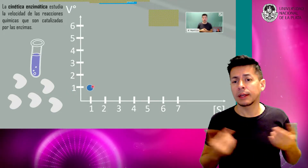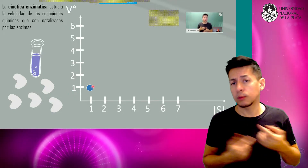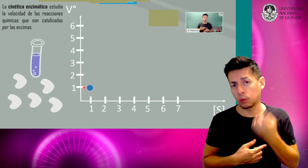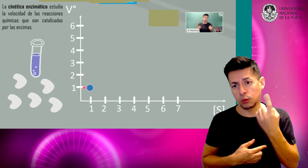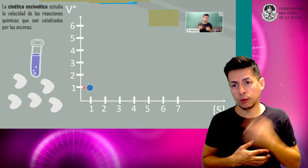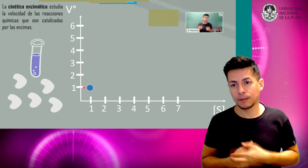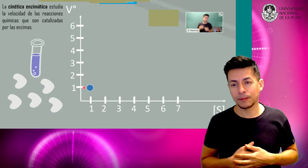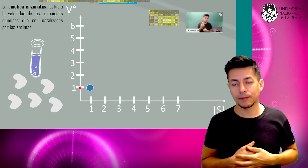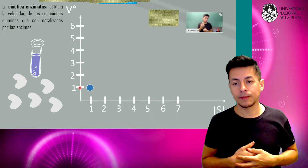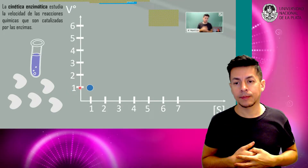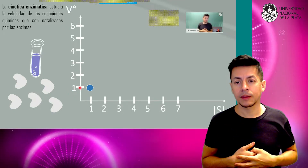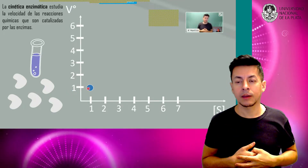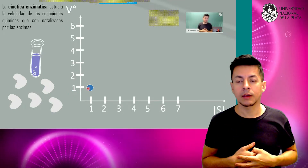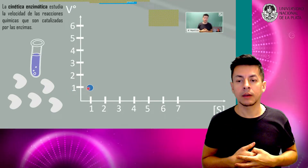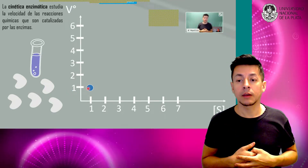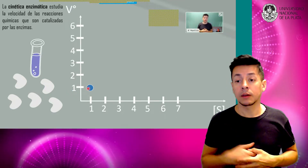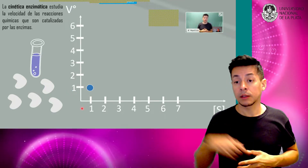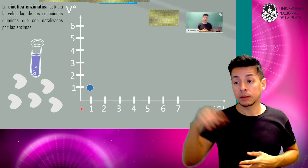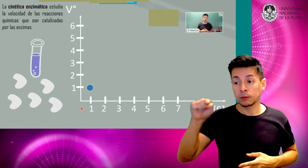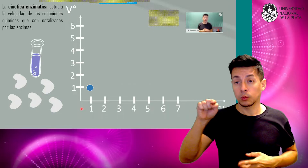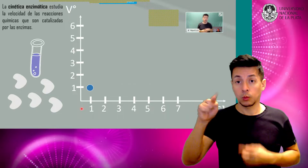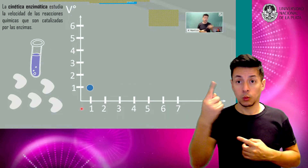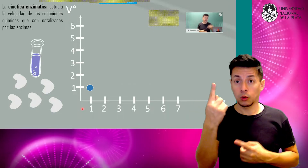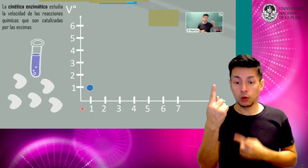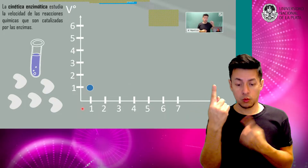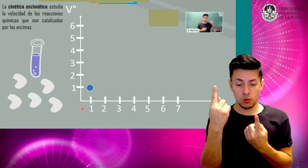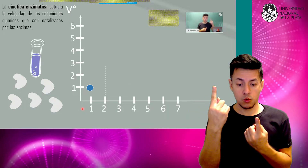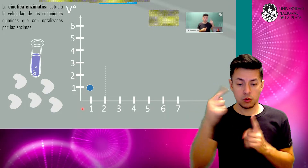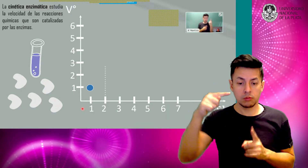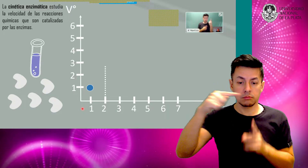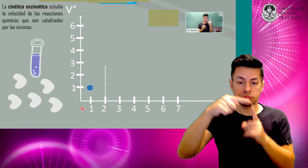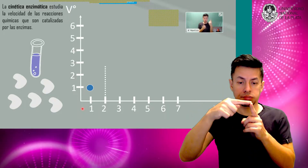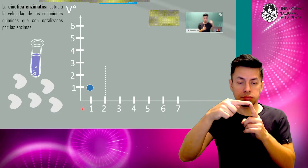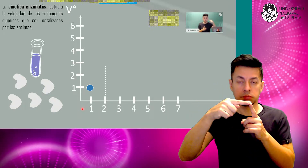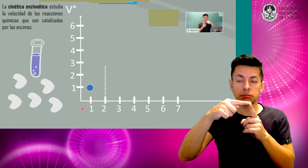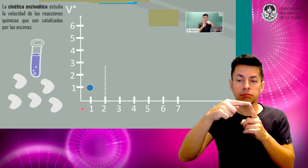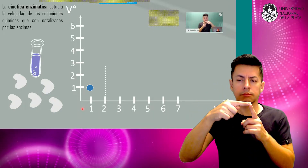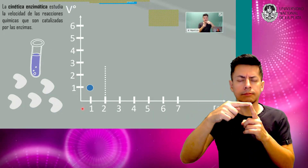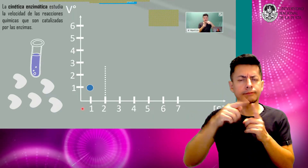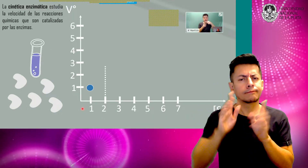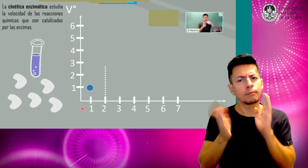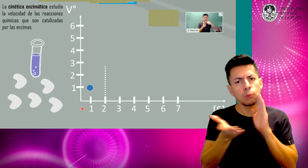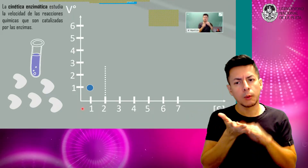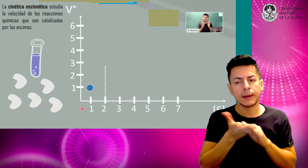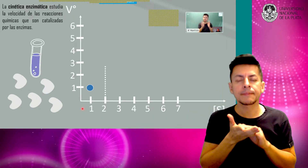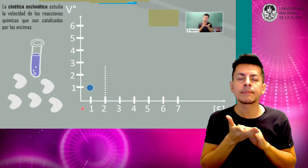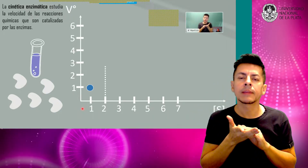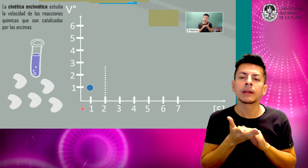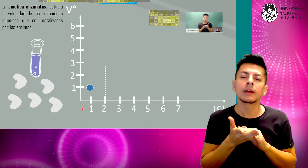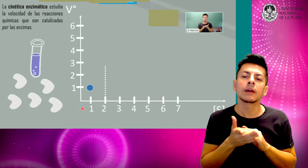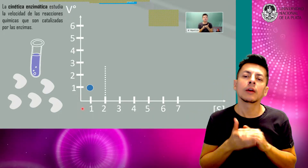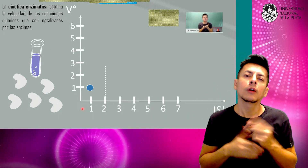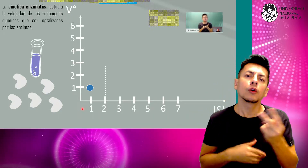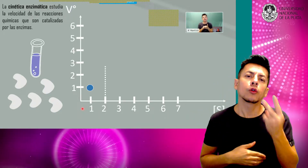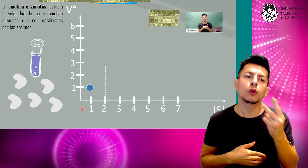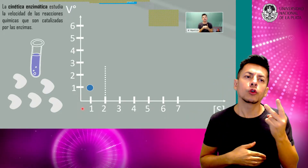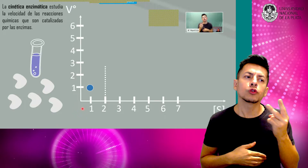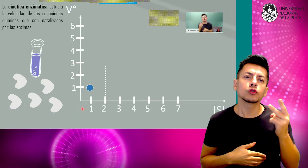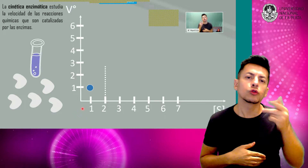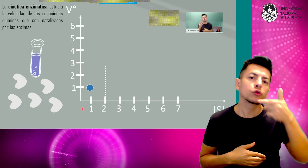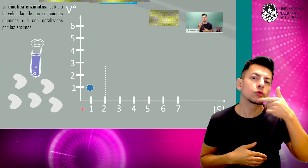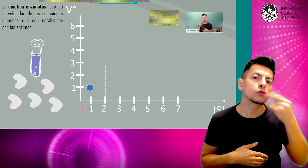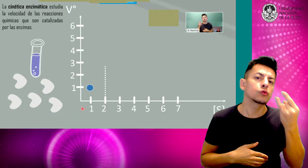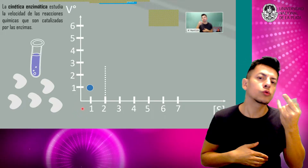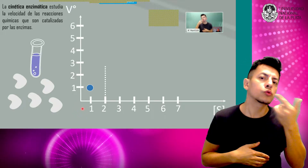el punto 1, 1. ¿Sí? ¿Qué pasa si agregamos 2 moléculas de sustrato?